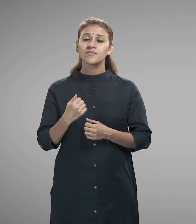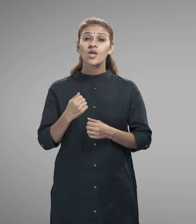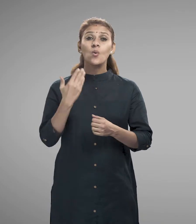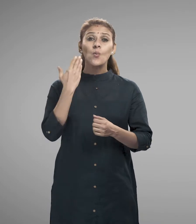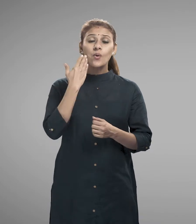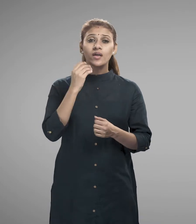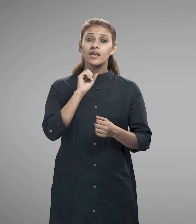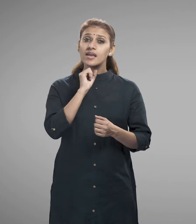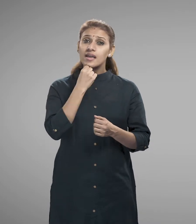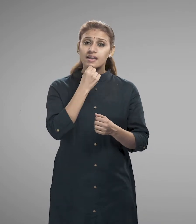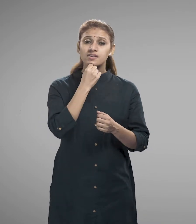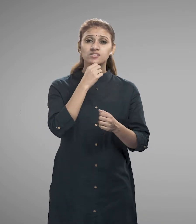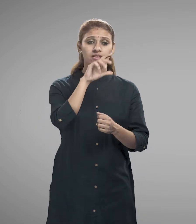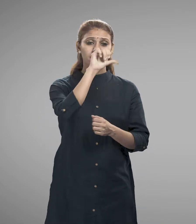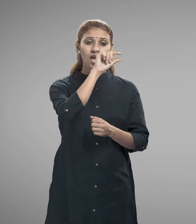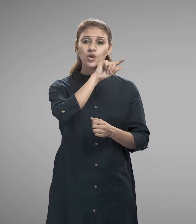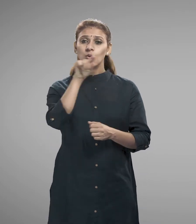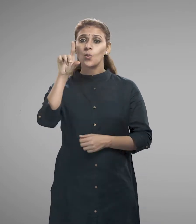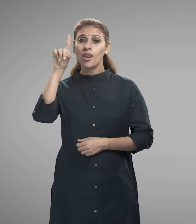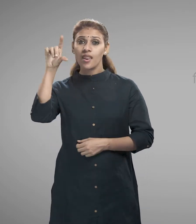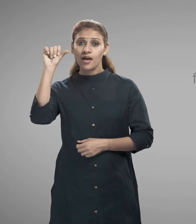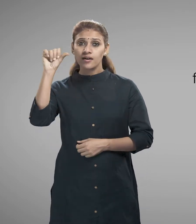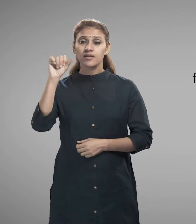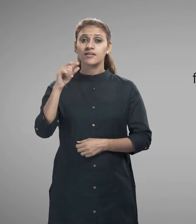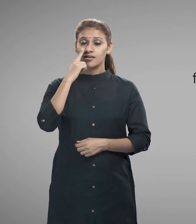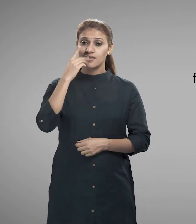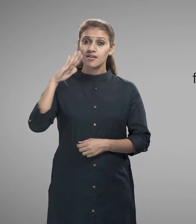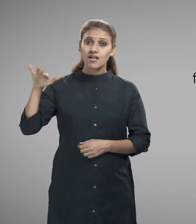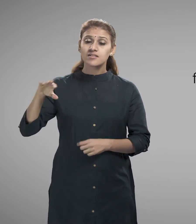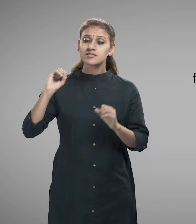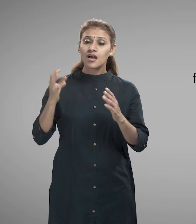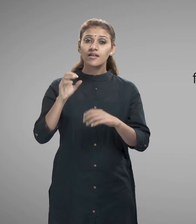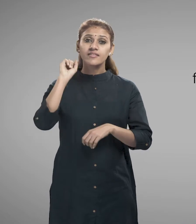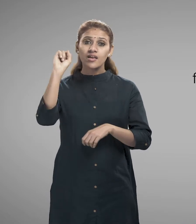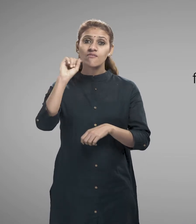9 से 19 वर्ष की आयु के बीच किशोरियों को पहला मासिक धर्म होता है।